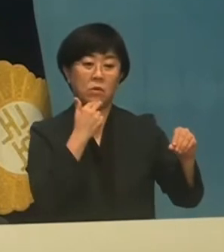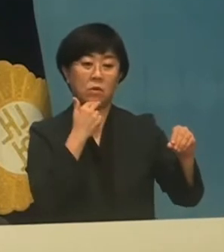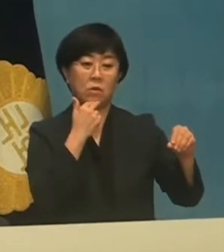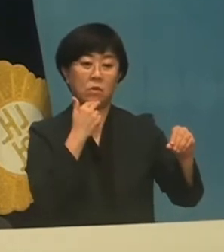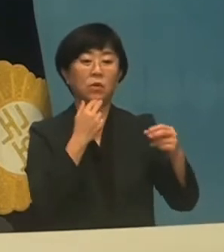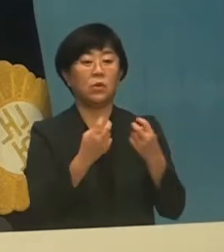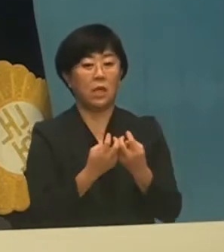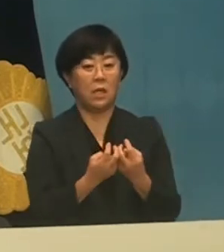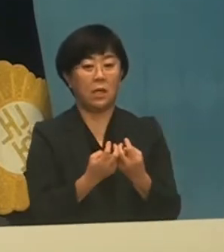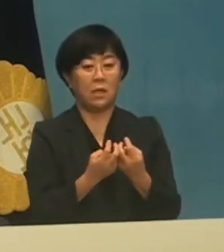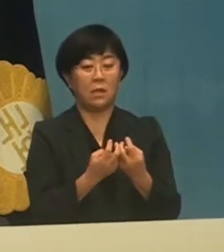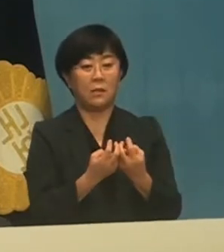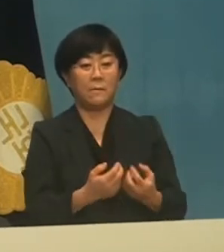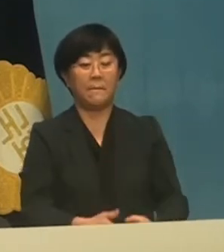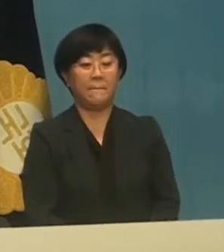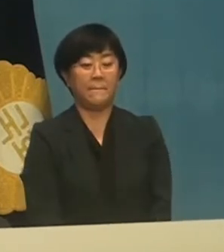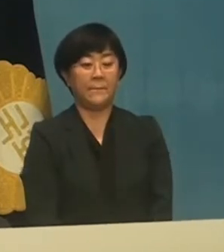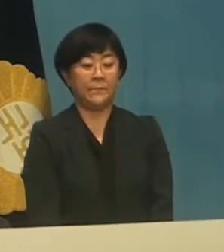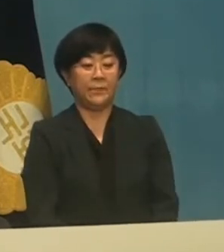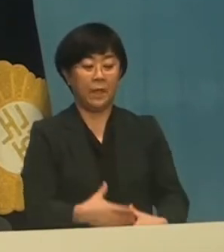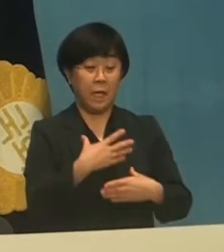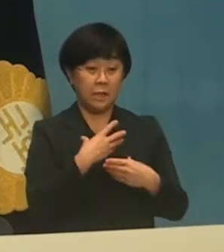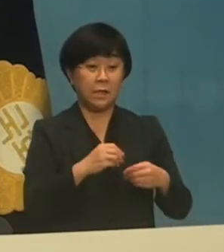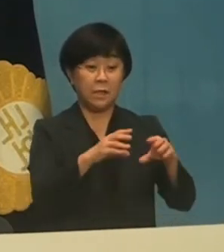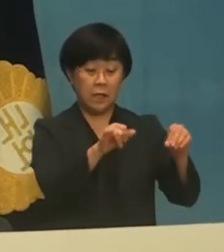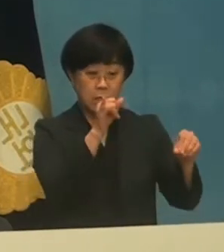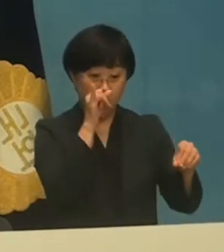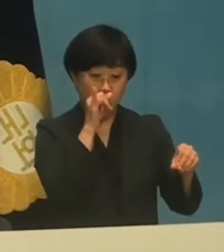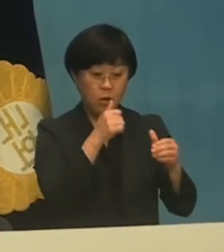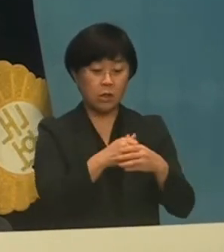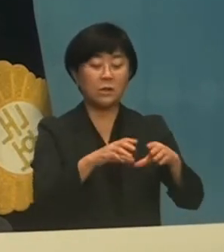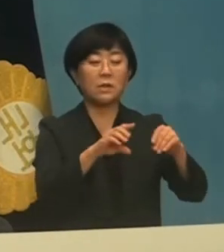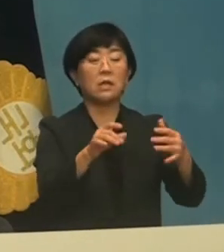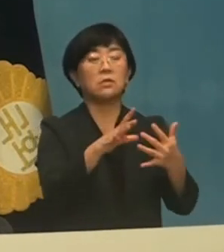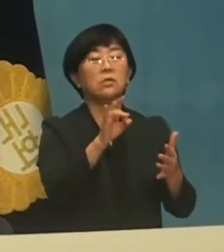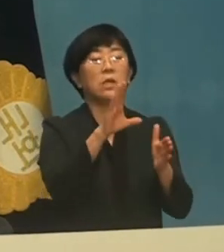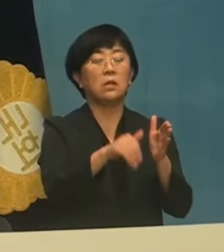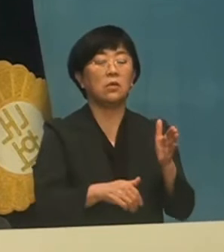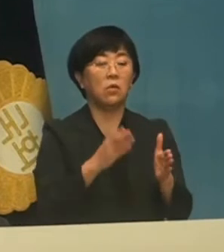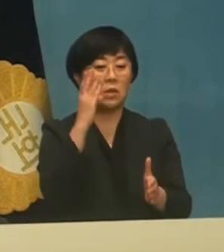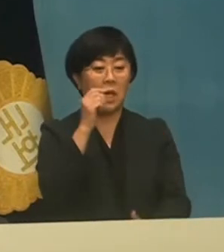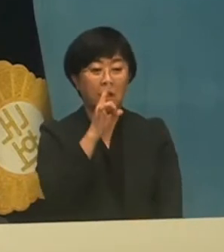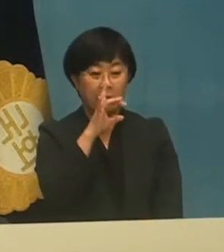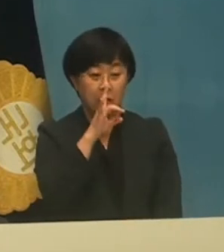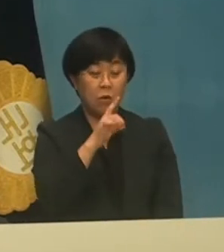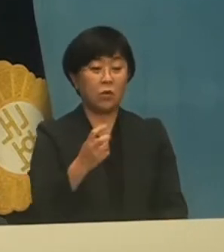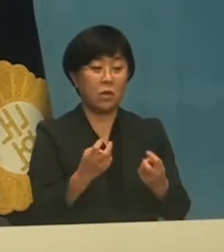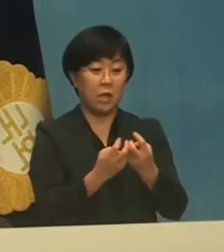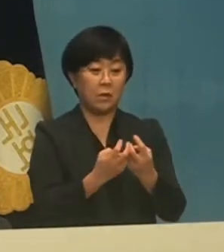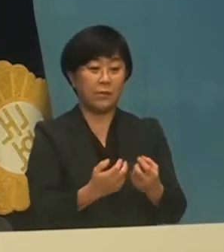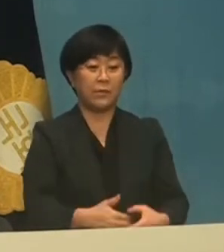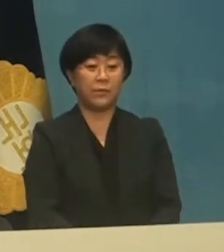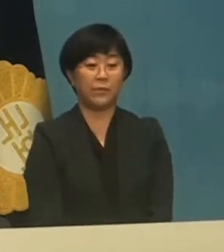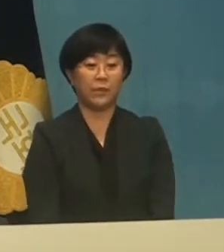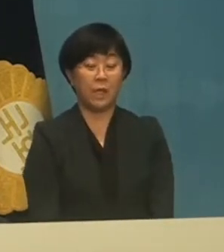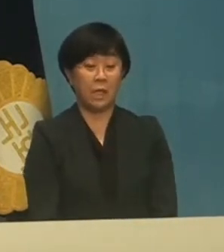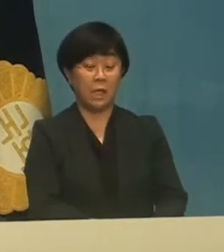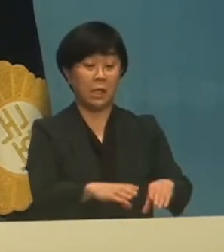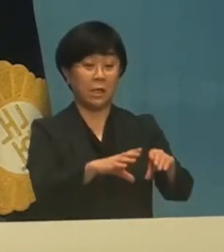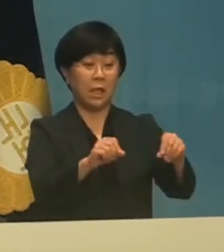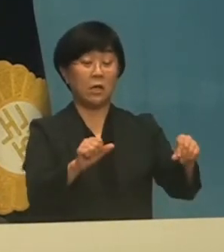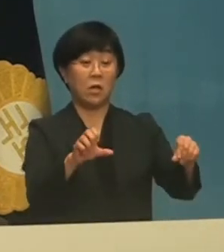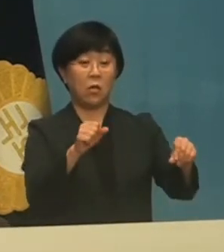될까요? 안전한 부지가 있다 하더라도 부지 선정이 원활하지 않으면 어떻게 될까요? 부지가